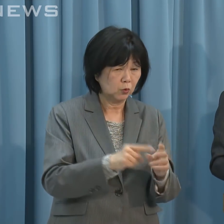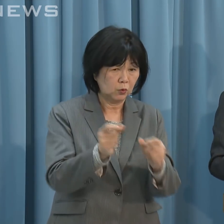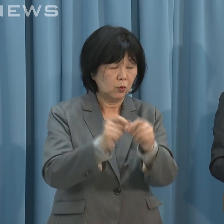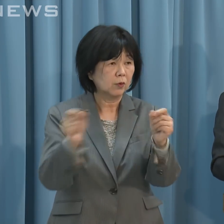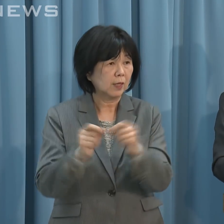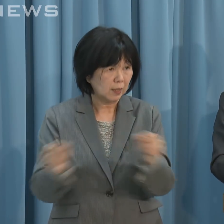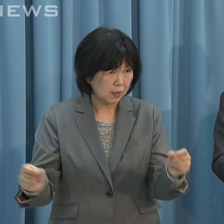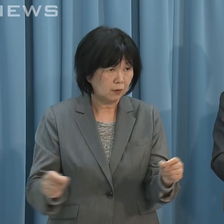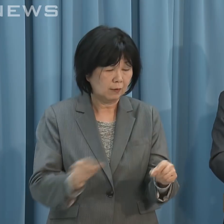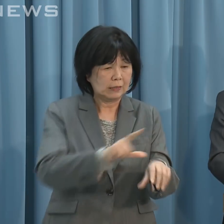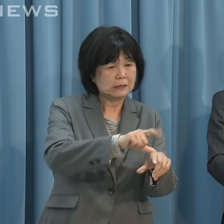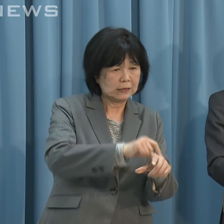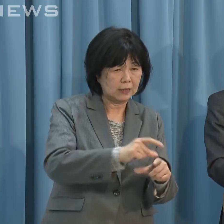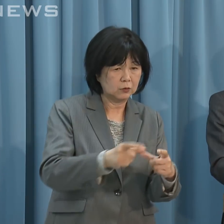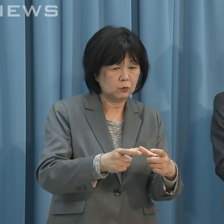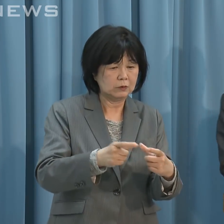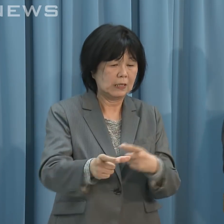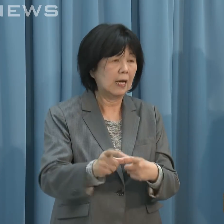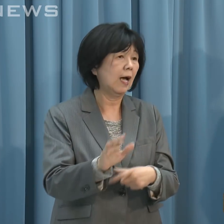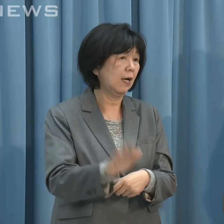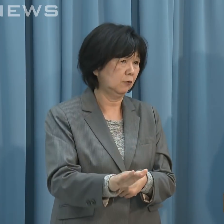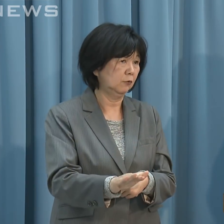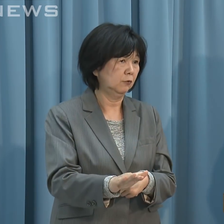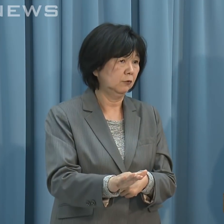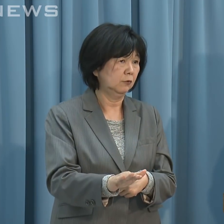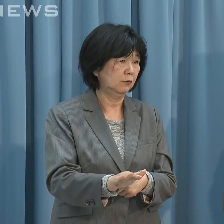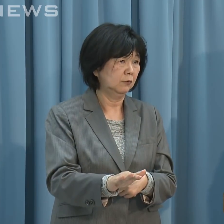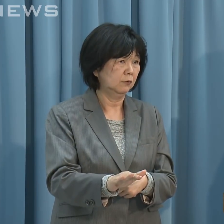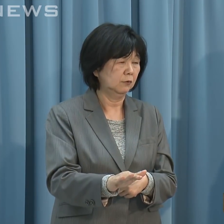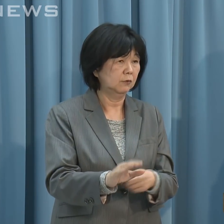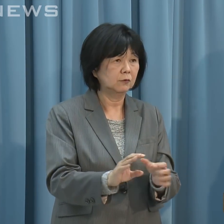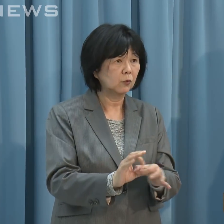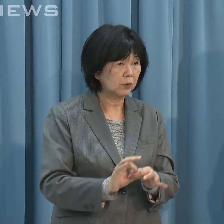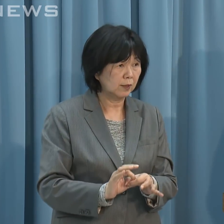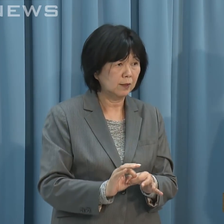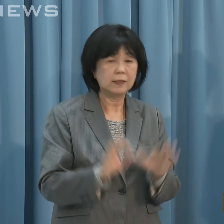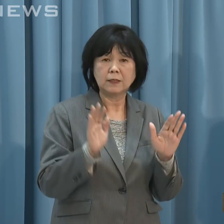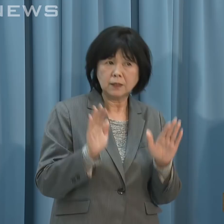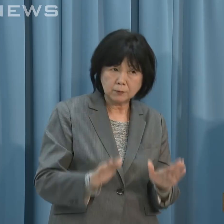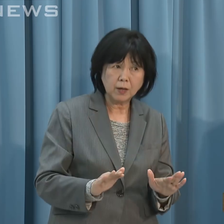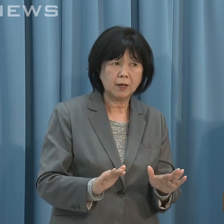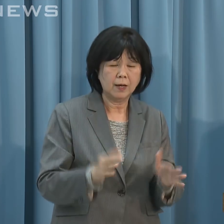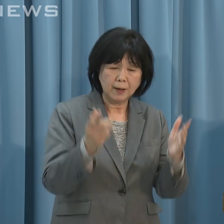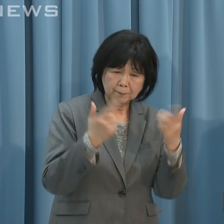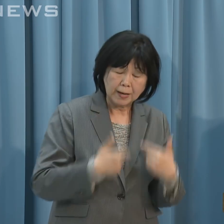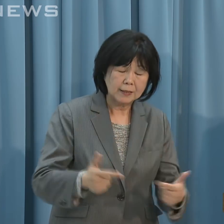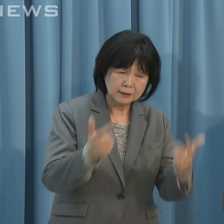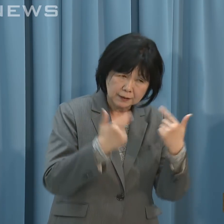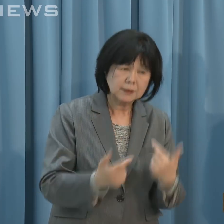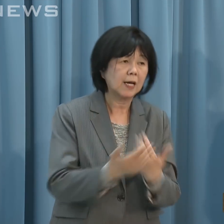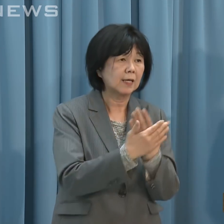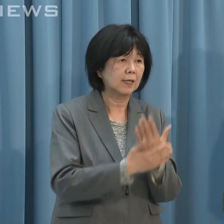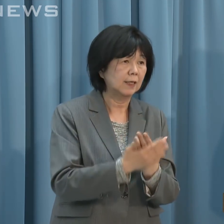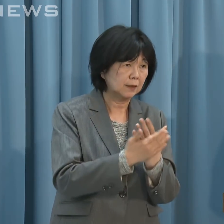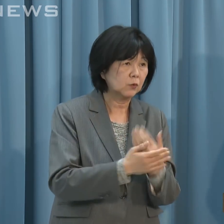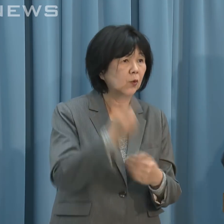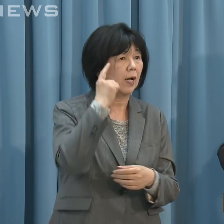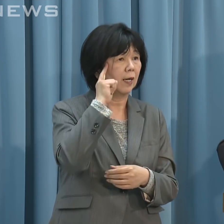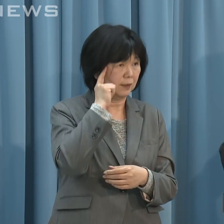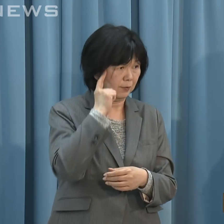はある程度のタイムラグがある現象なんですね。だから今が毎日が大事だというふうに思ってます。